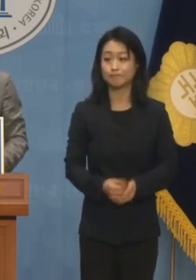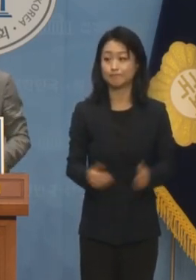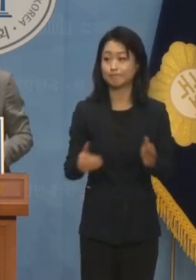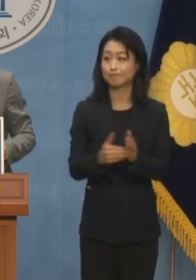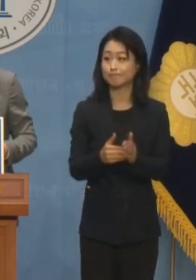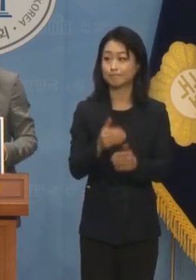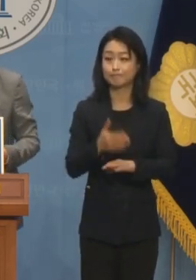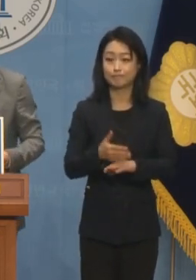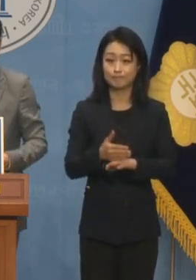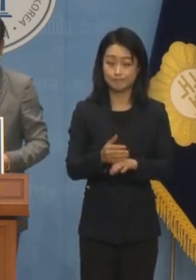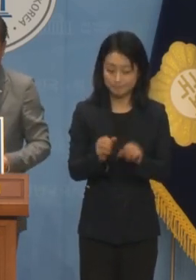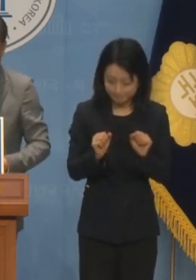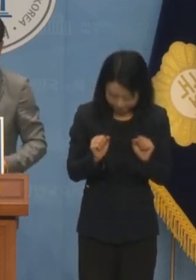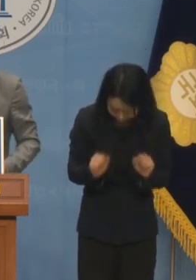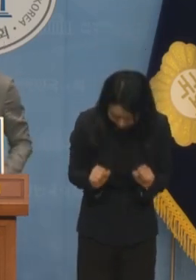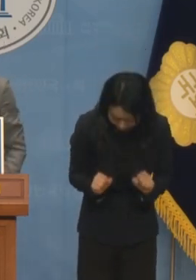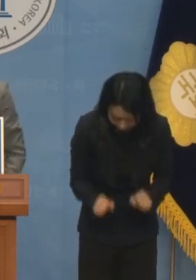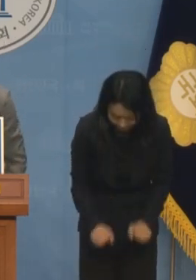마치겠습니다.